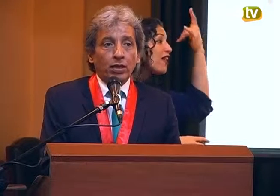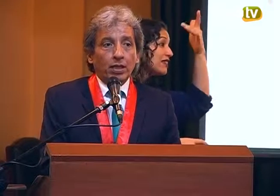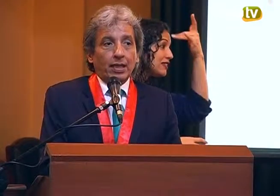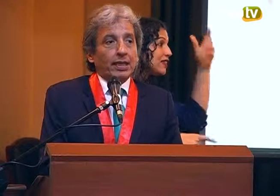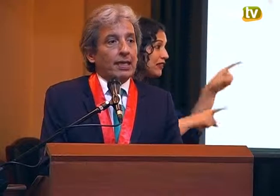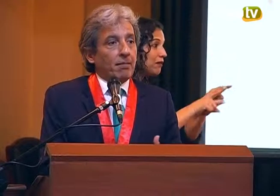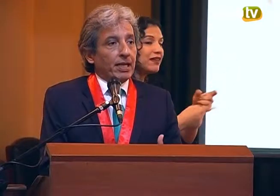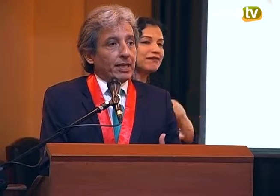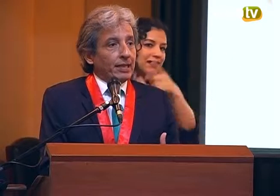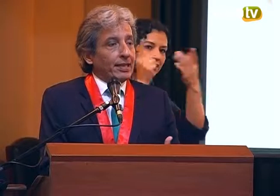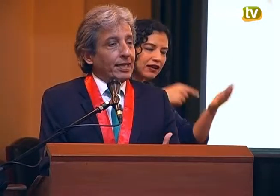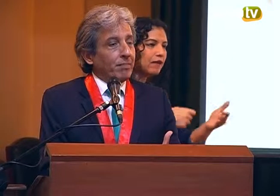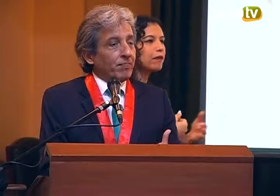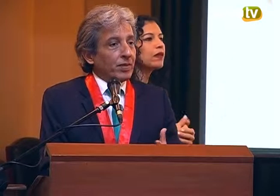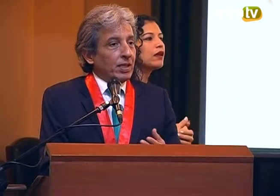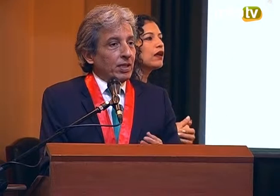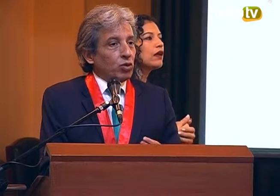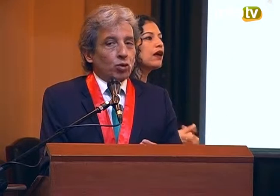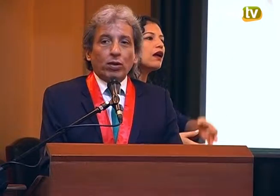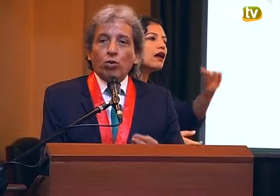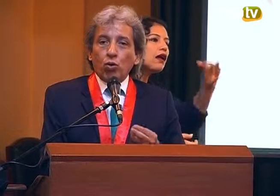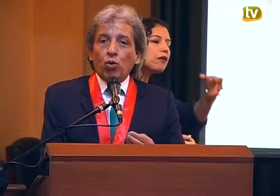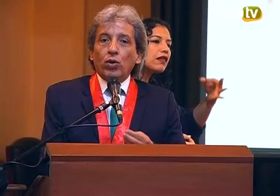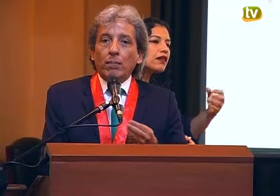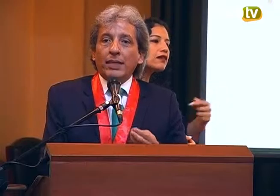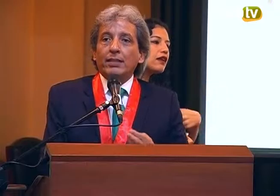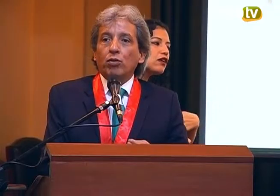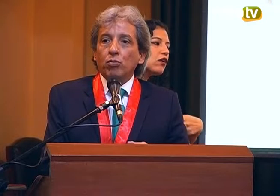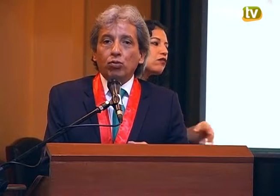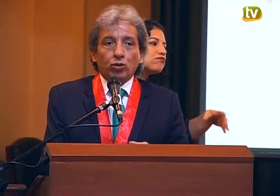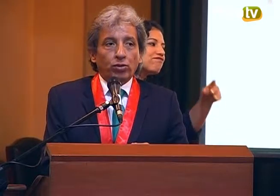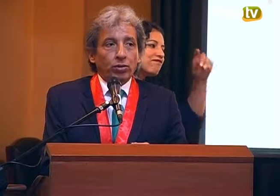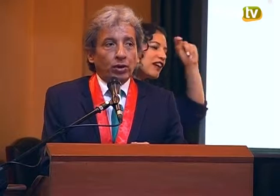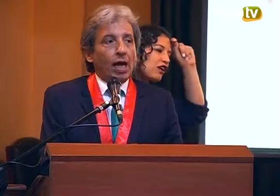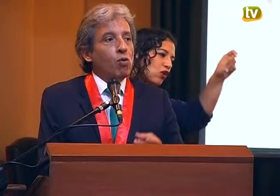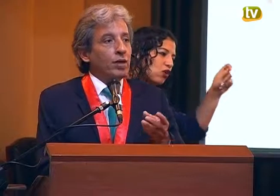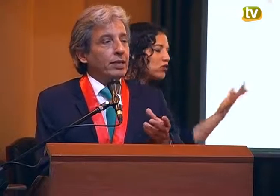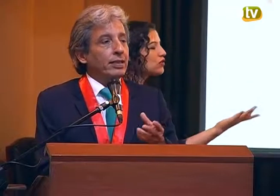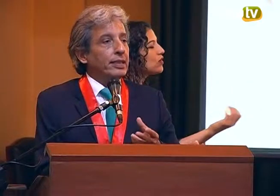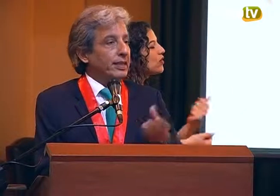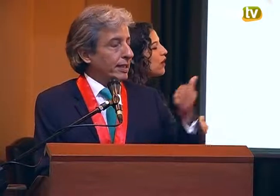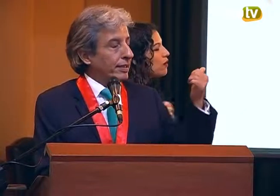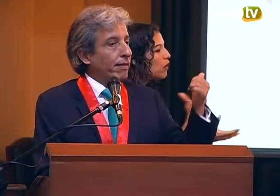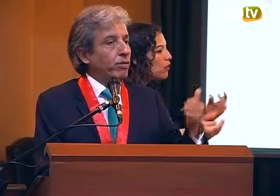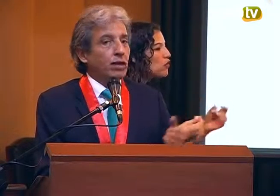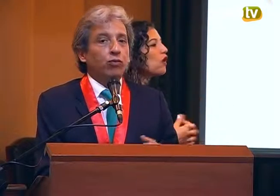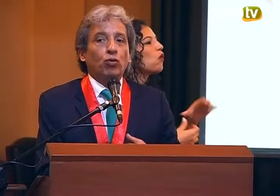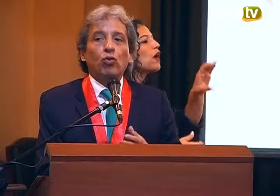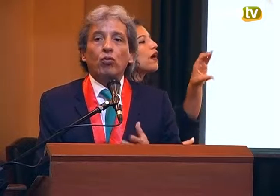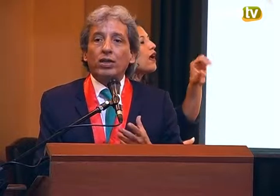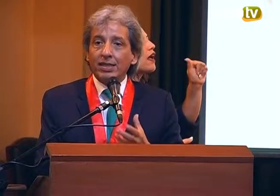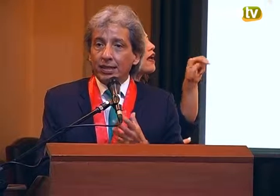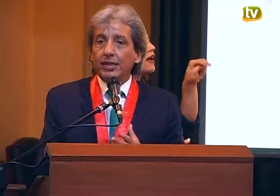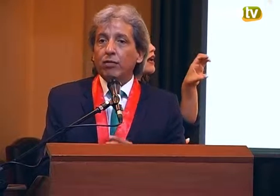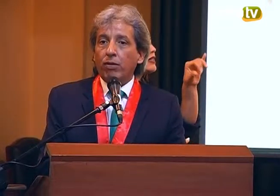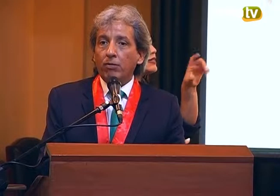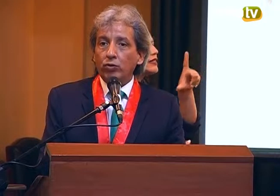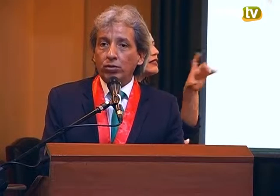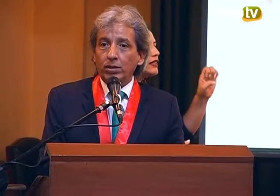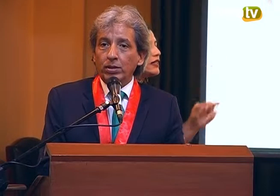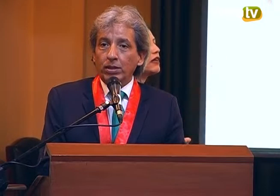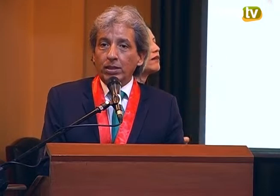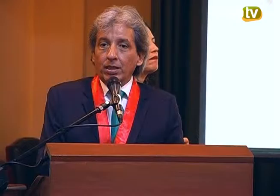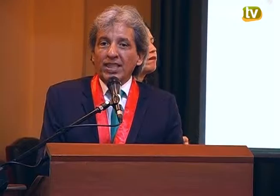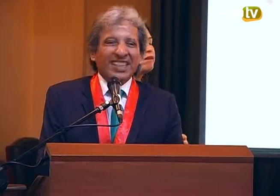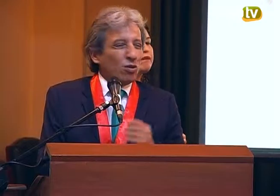Perú. Y la verdad es que yo reconozco y aprecio mucho a un canciller que estaba en una de las fotos, como el canciller